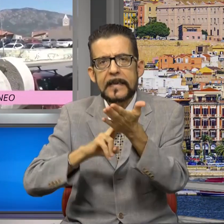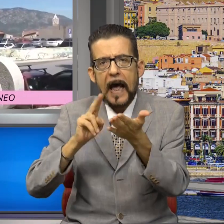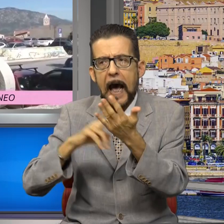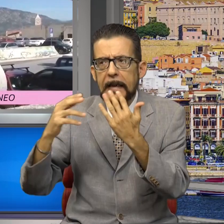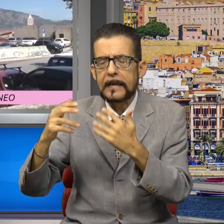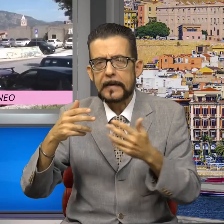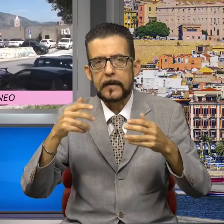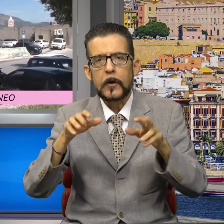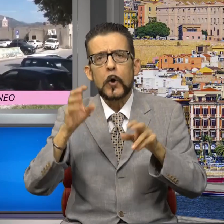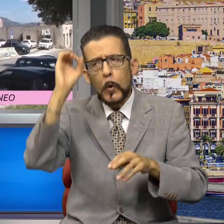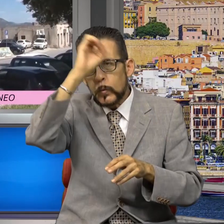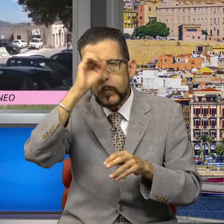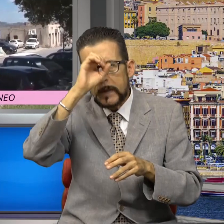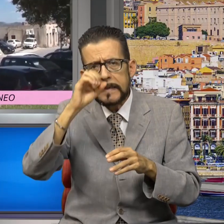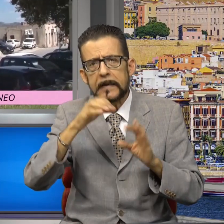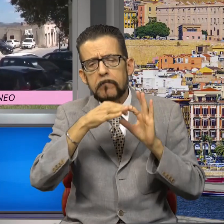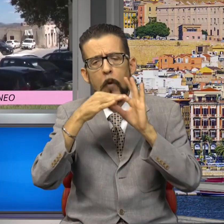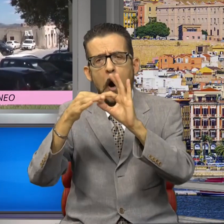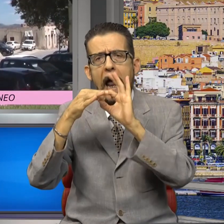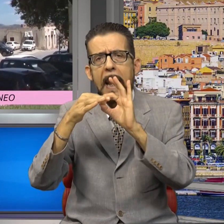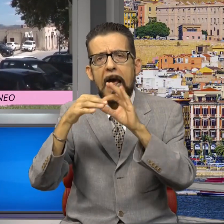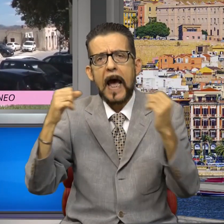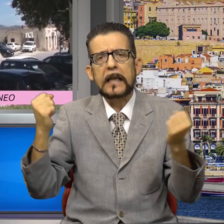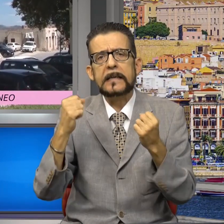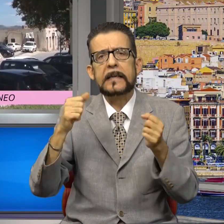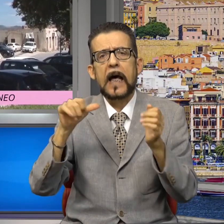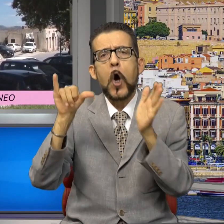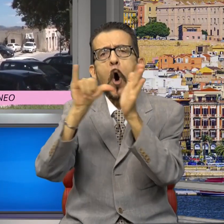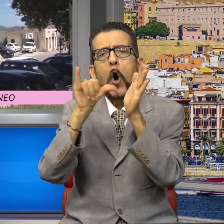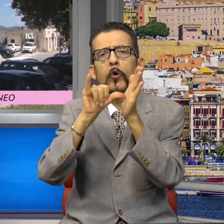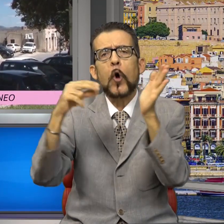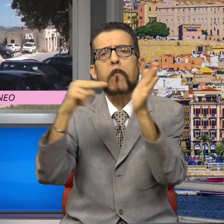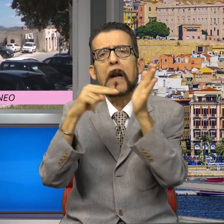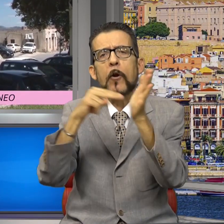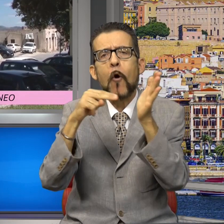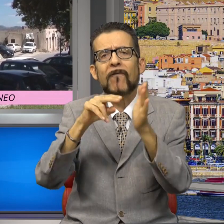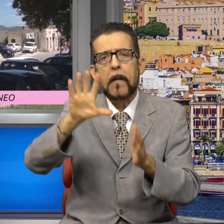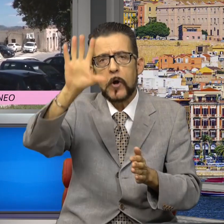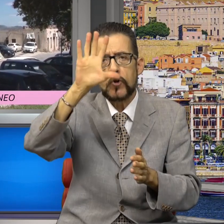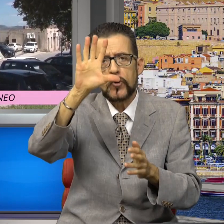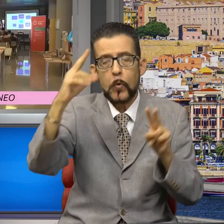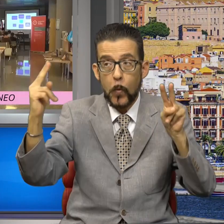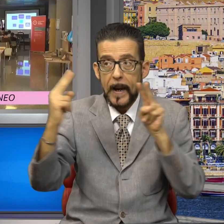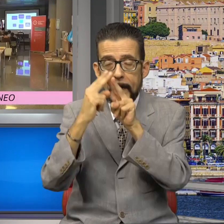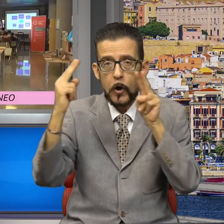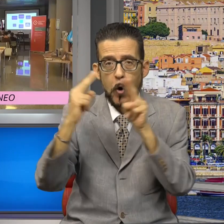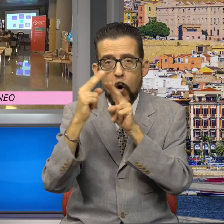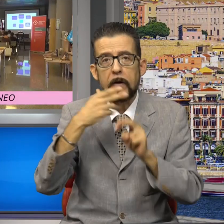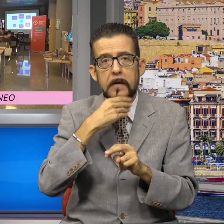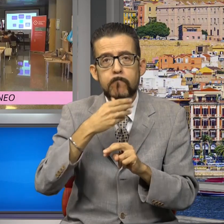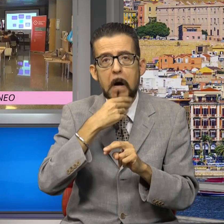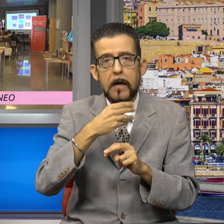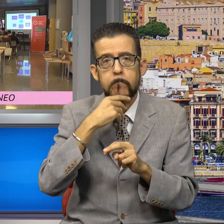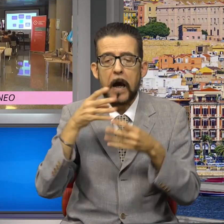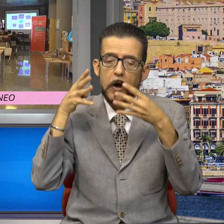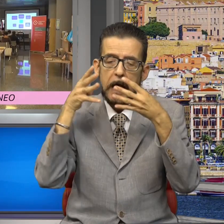tra i comuni, un'alleanza, ottobre-novembre, mesi degli incontri tematici, 5 voluti fortemente promossi dal Gal Barbagia. Attraverso il